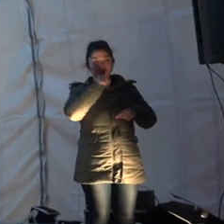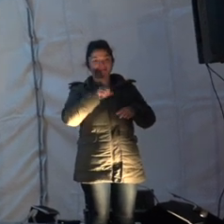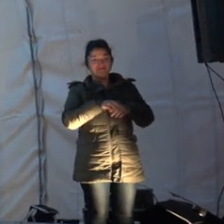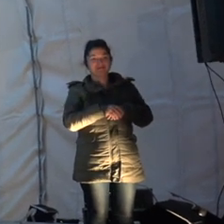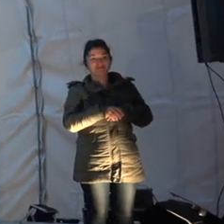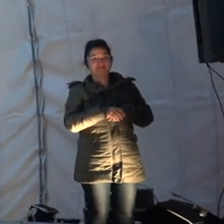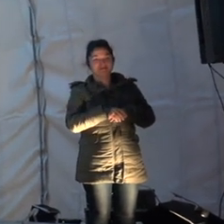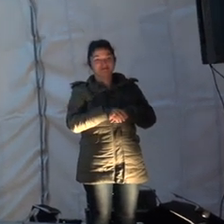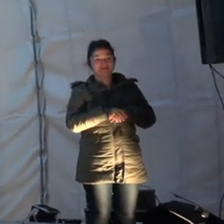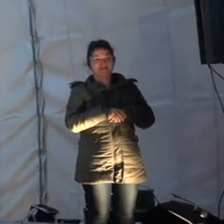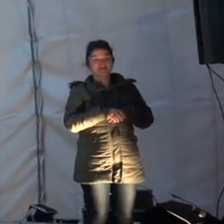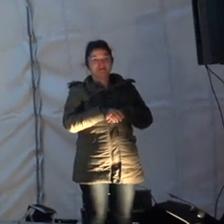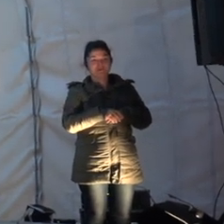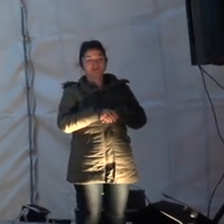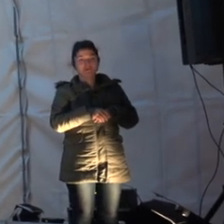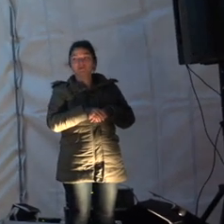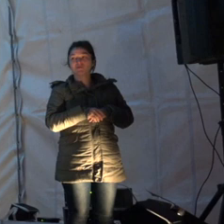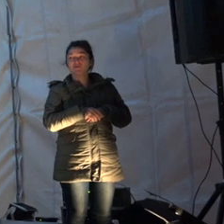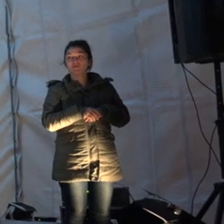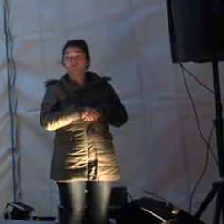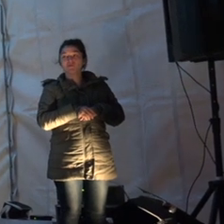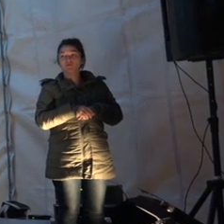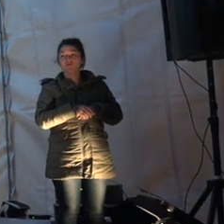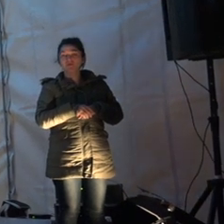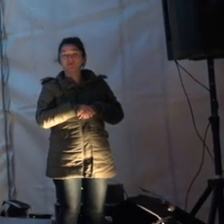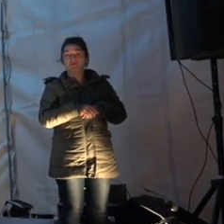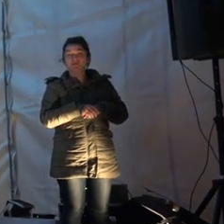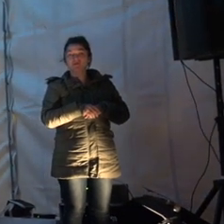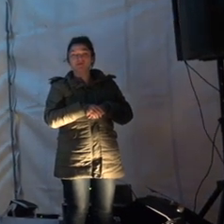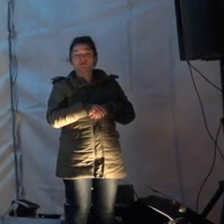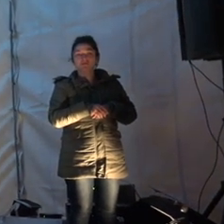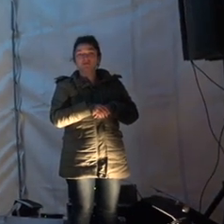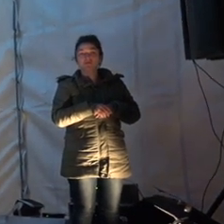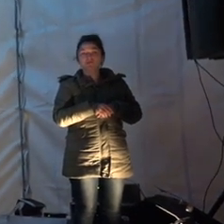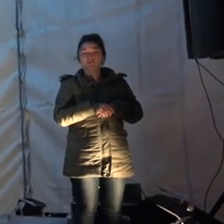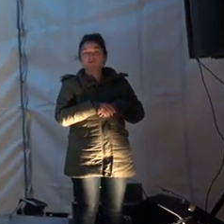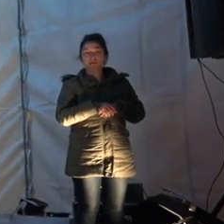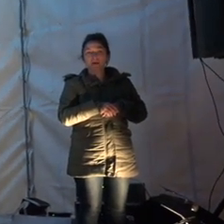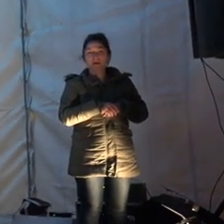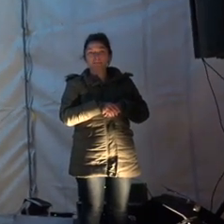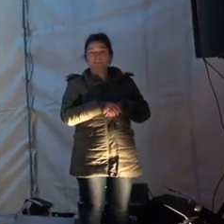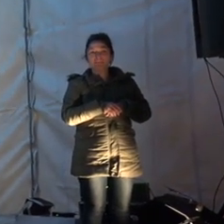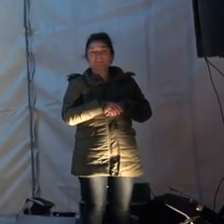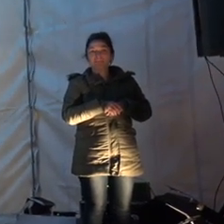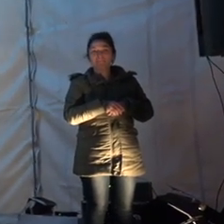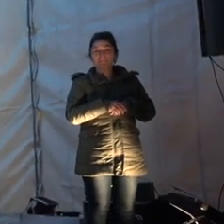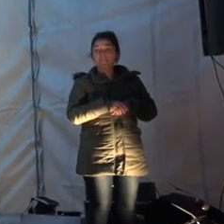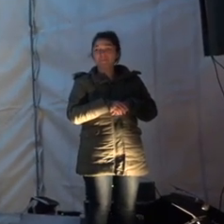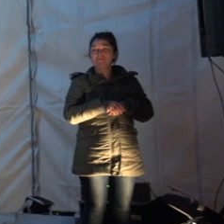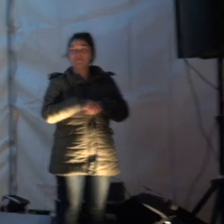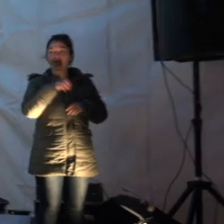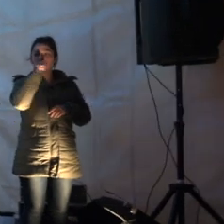Porque a morir en los ojos negros has entrado en el camino de